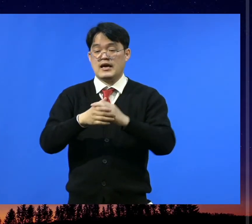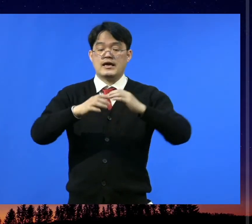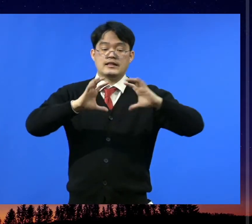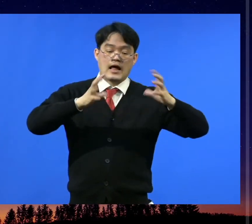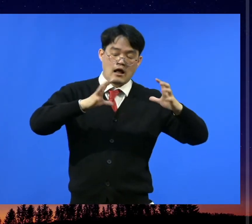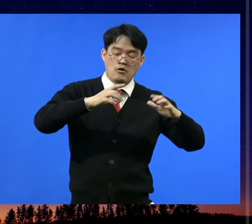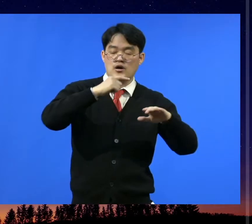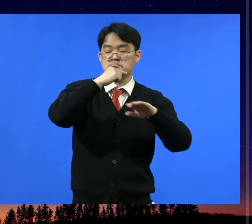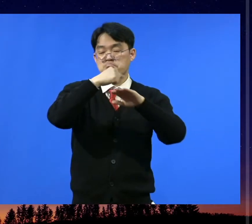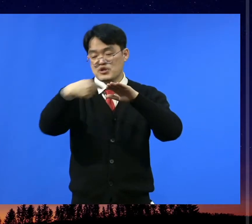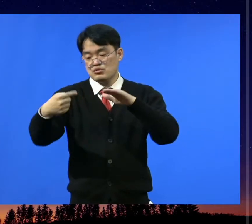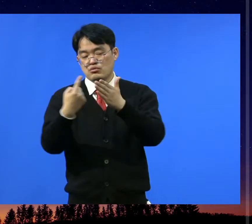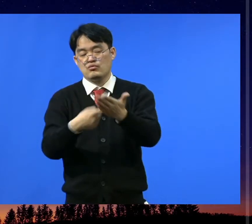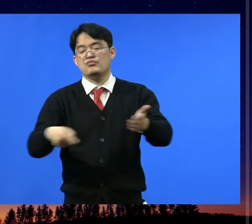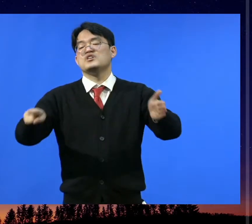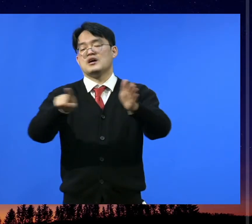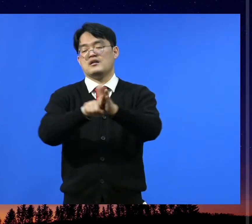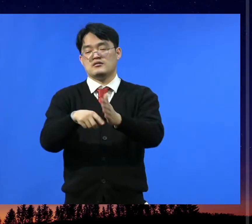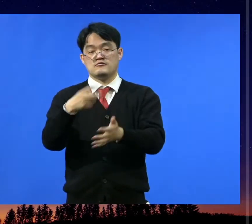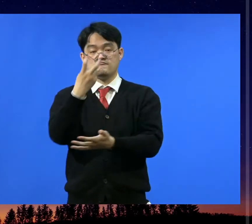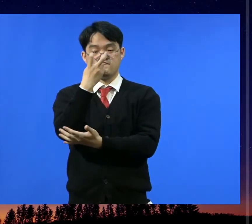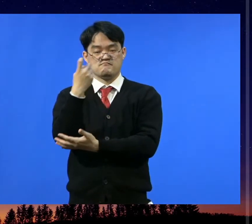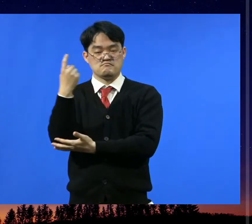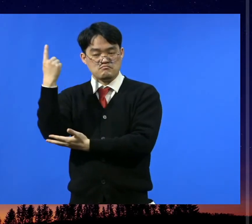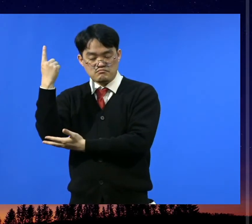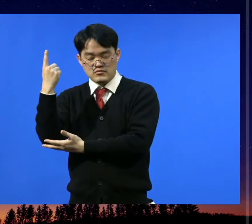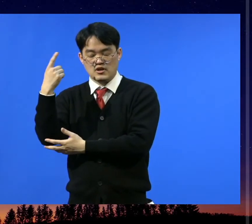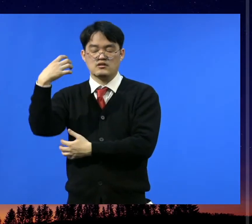보호하는 파수꾼의 역할을 해야 되는 거죠.